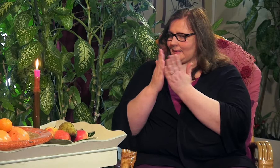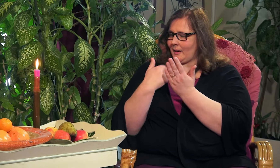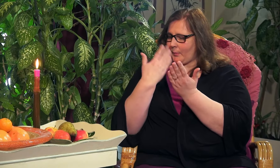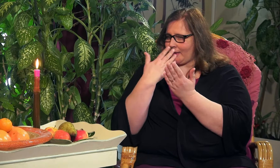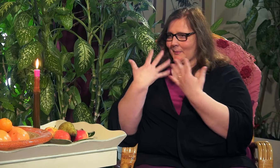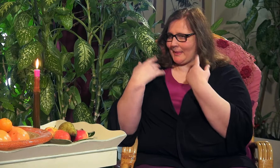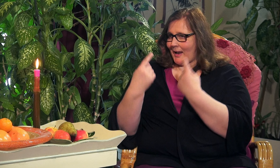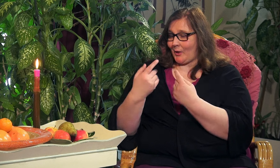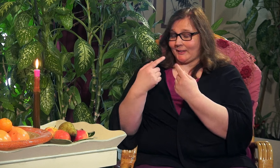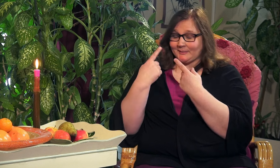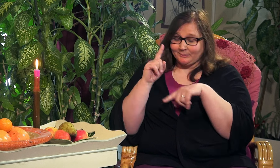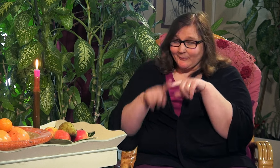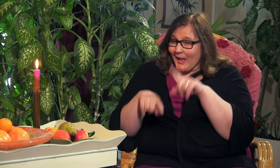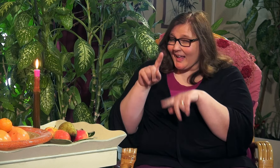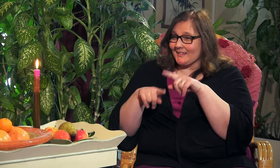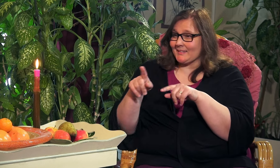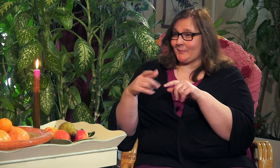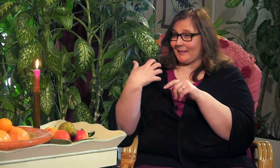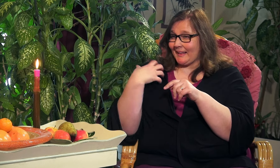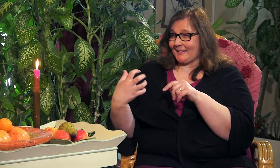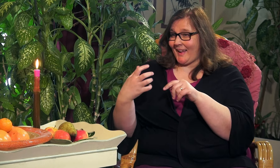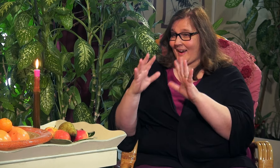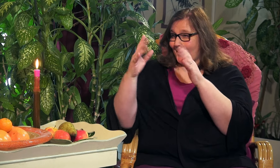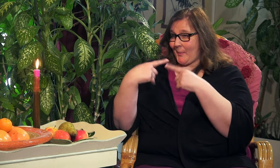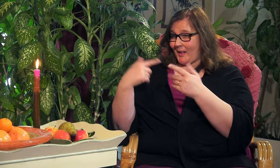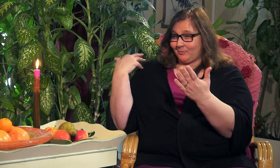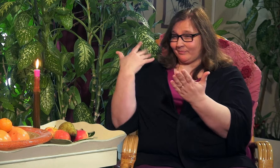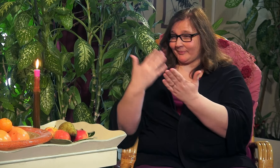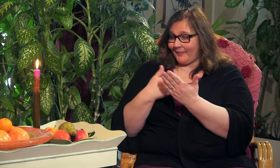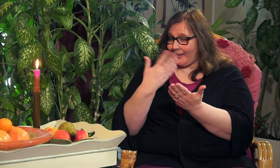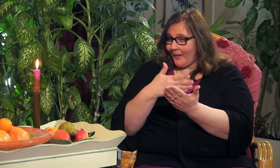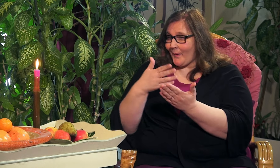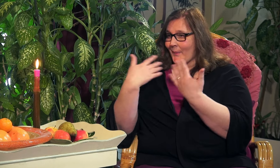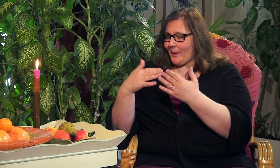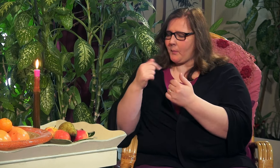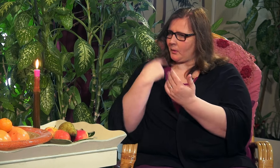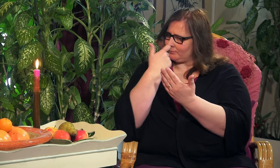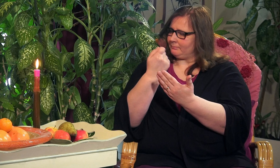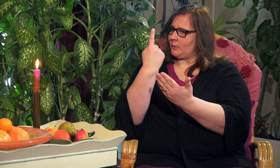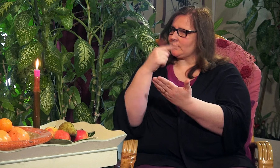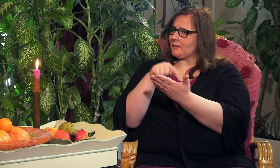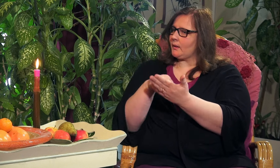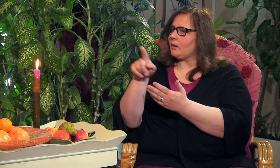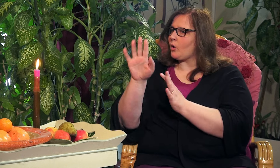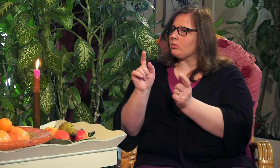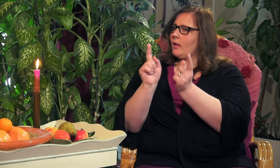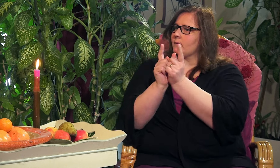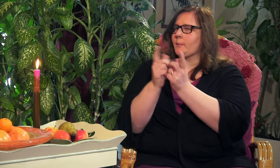Itse olen lukenut kyllä tämän kirjan ja se on todella mielenkiintoinen ja paljon rikkaita tarinoita pullollaan.